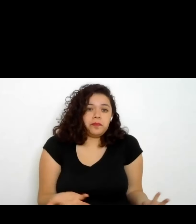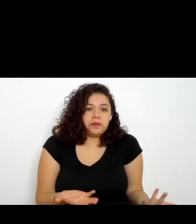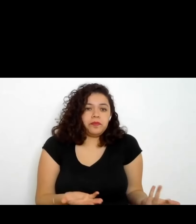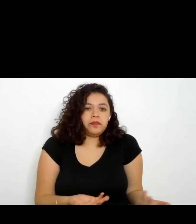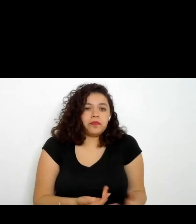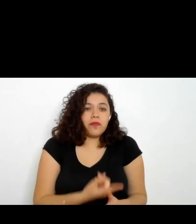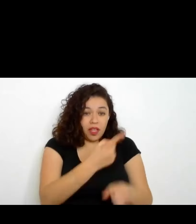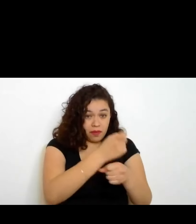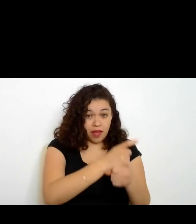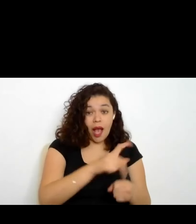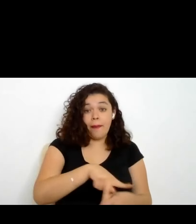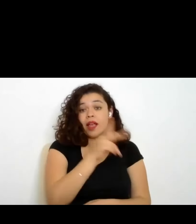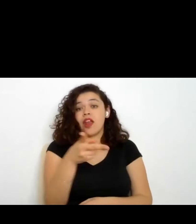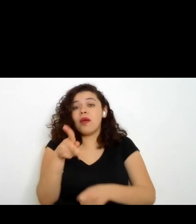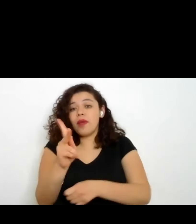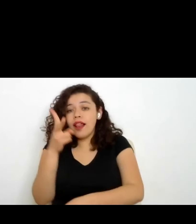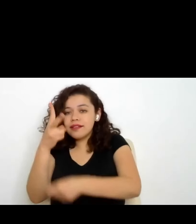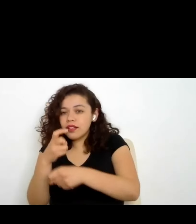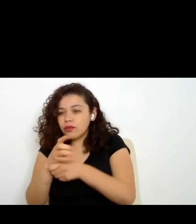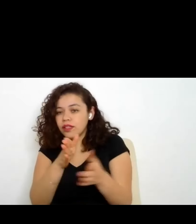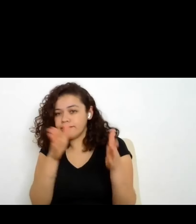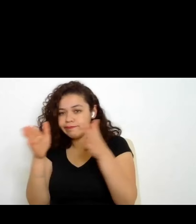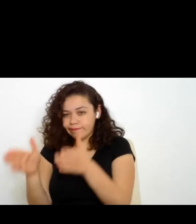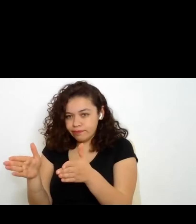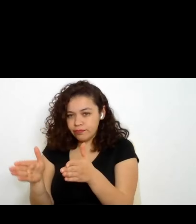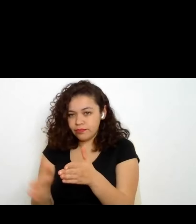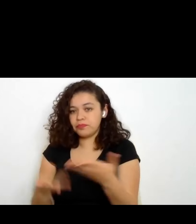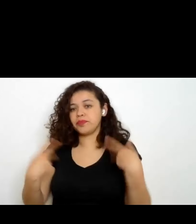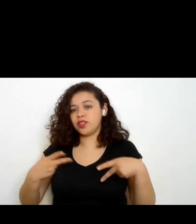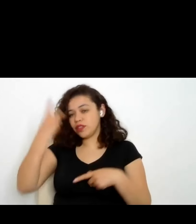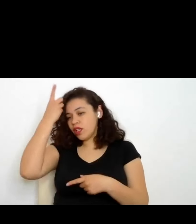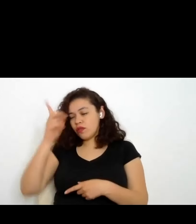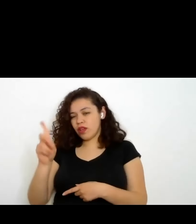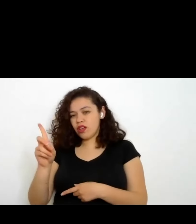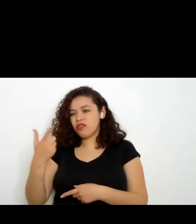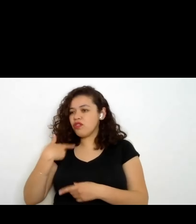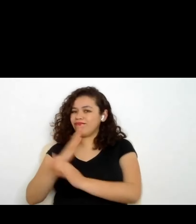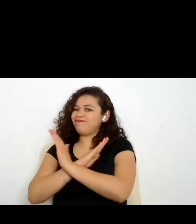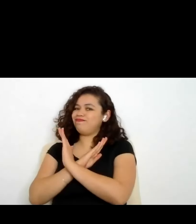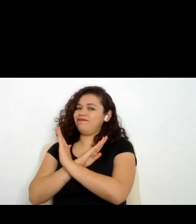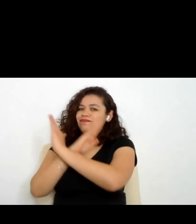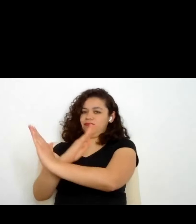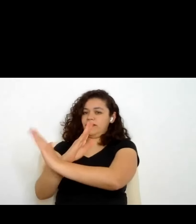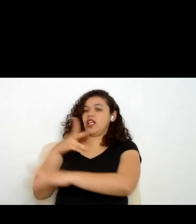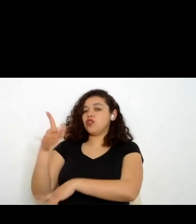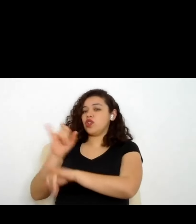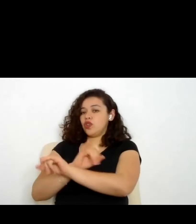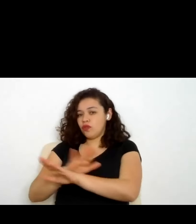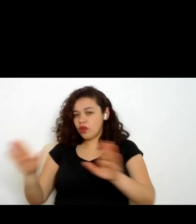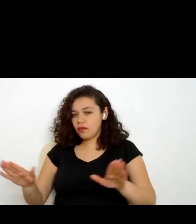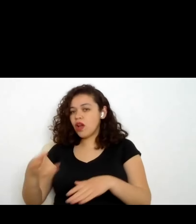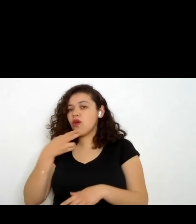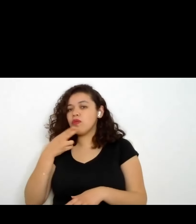primarias. Pero en las finalidades secundarias, el titular sí se puede oponer a que sus datos sean